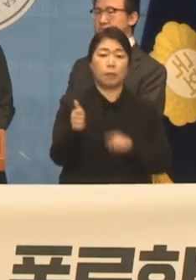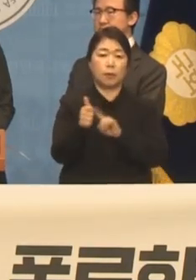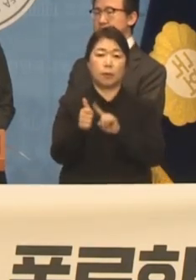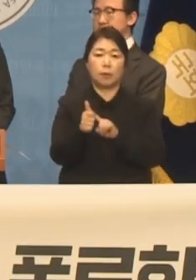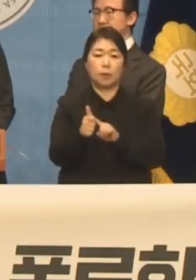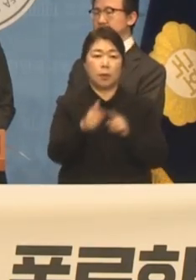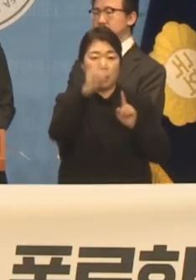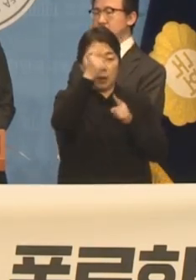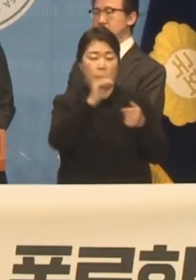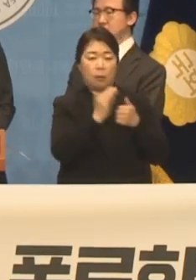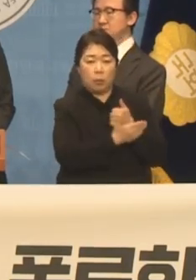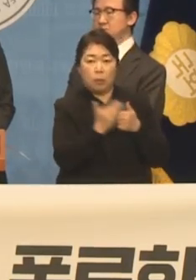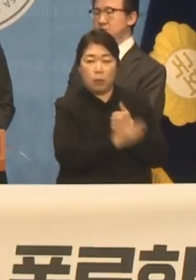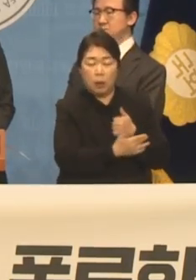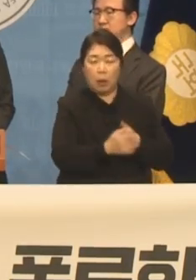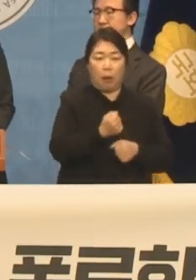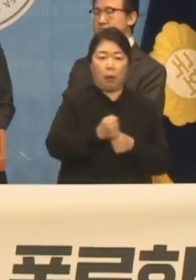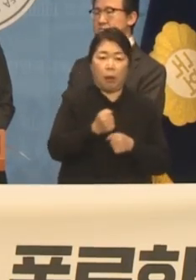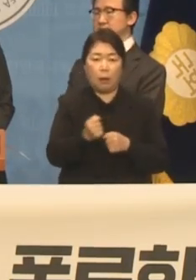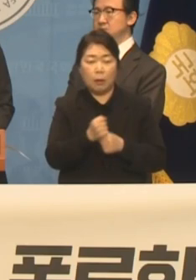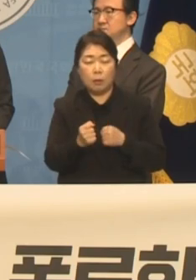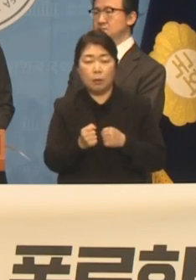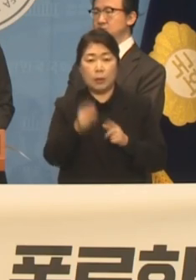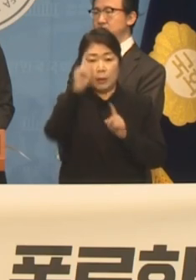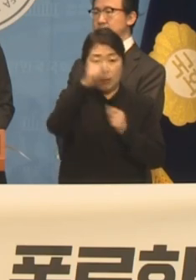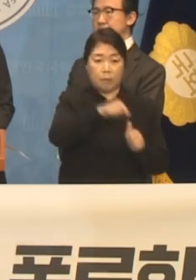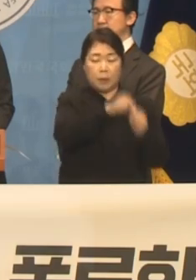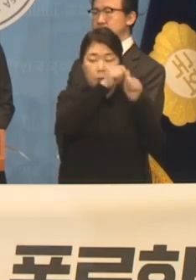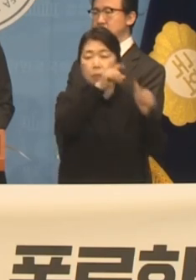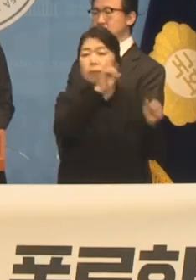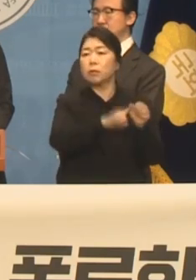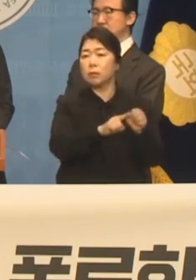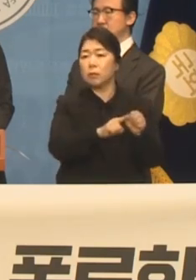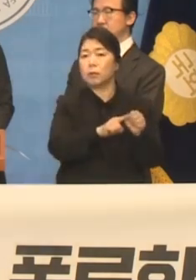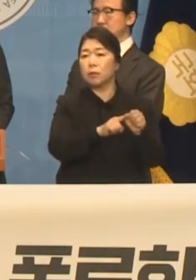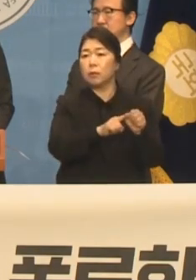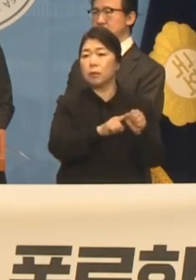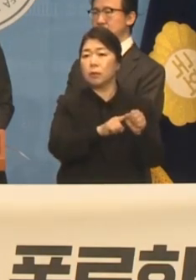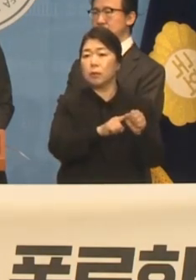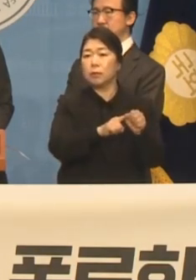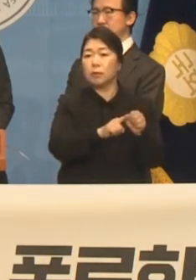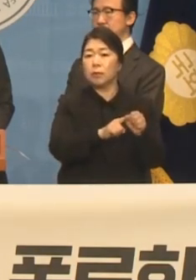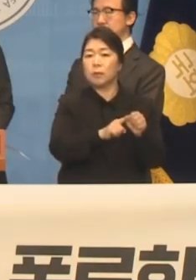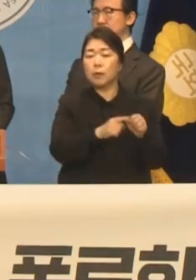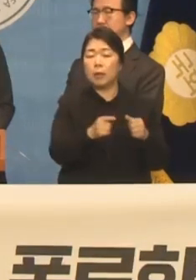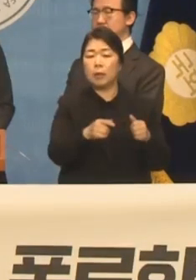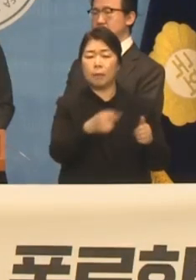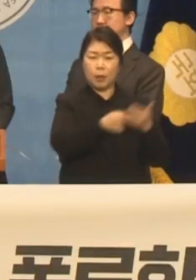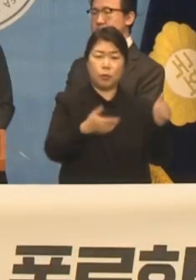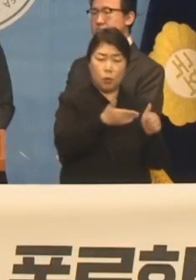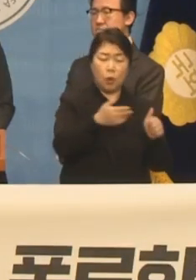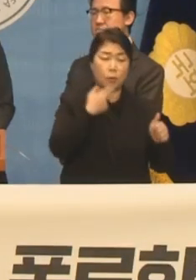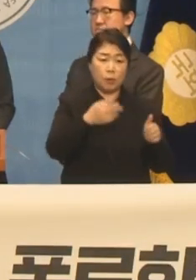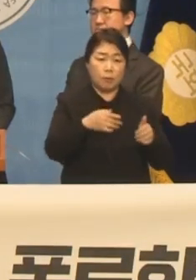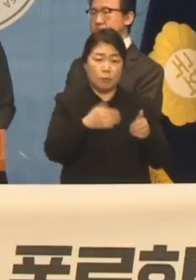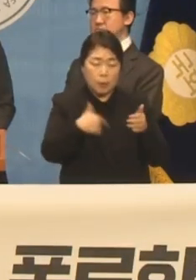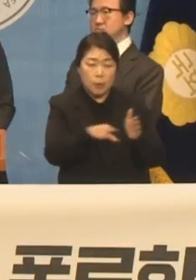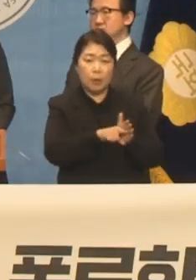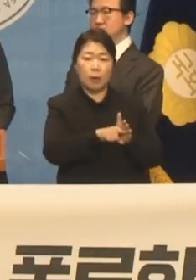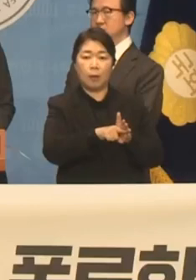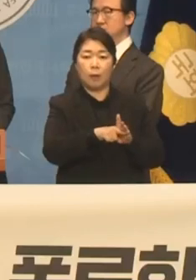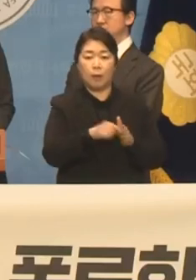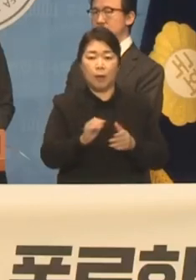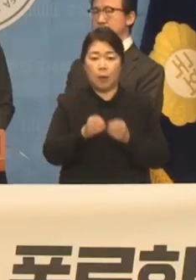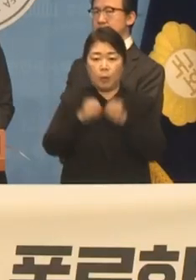위해서 급급했고 이재명을 살리기 위해서 어 이재명의 불동이 튀지 않게 하기 위해서 자기